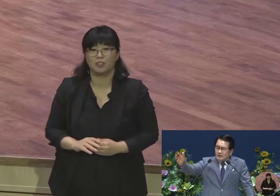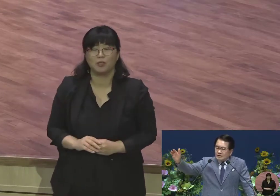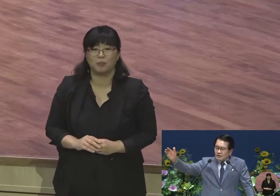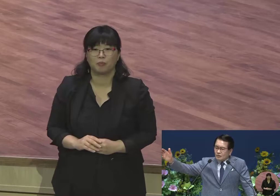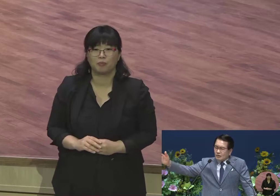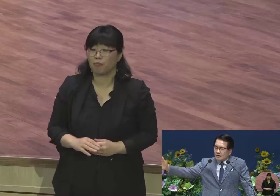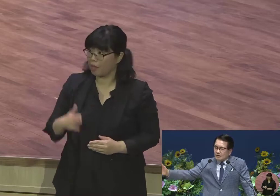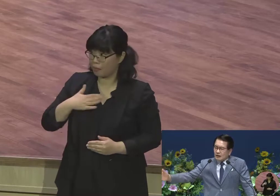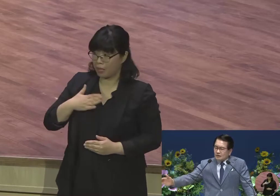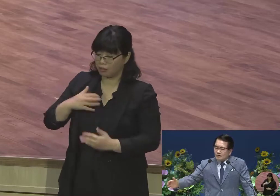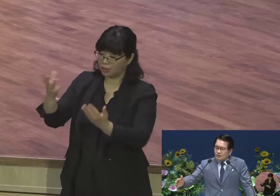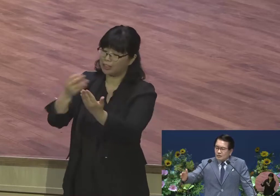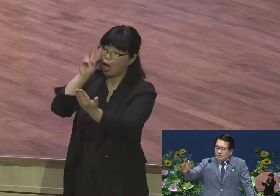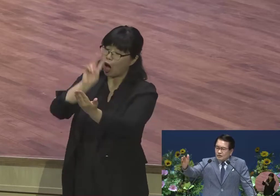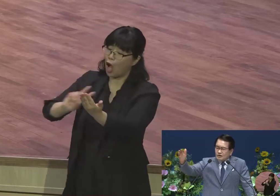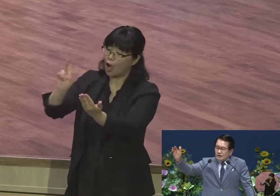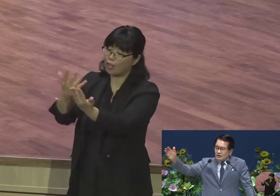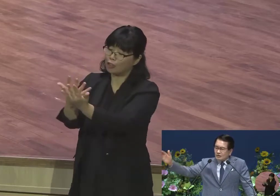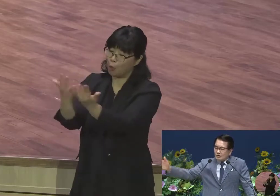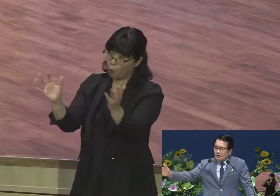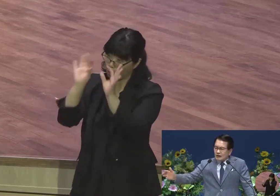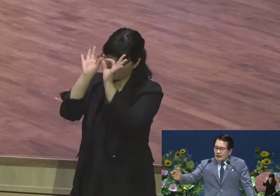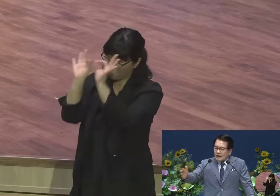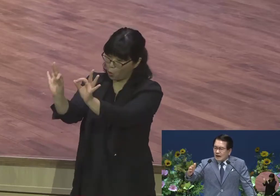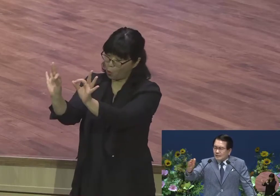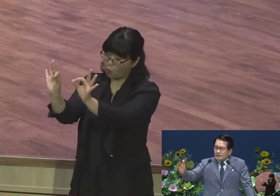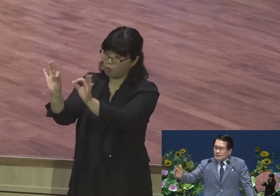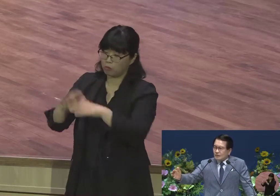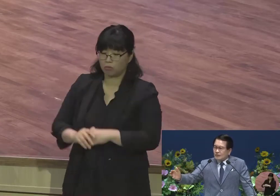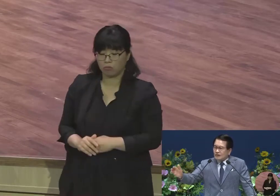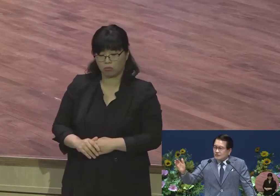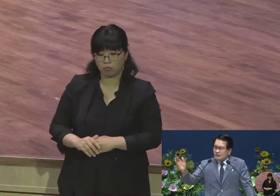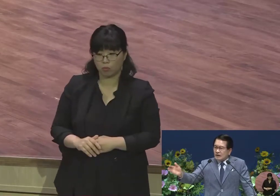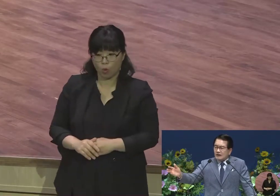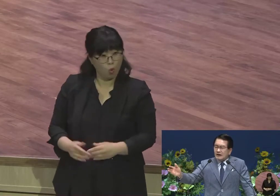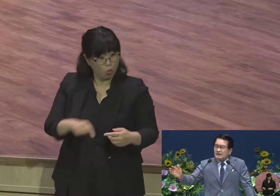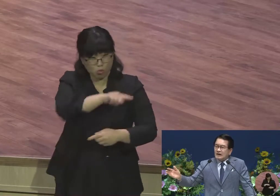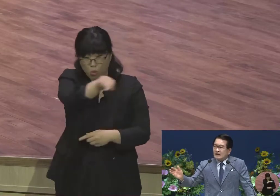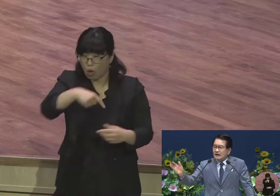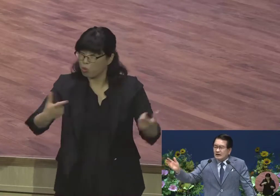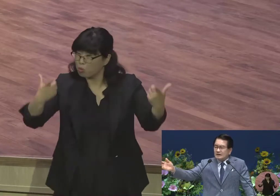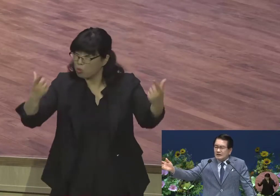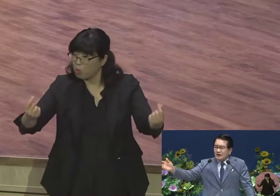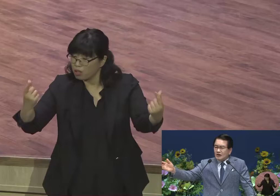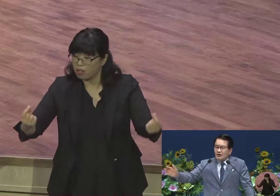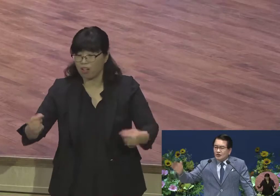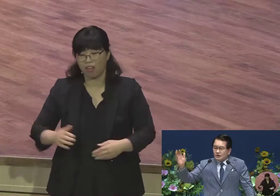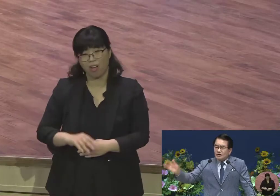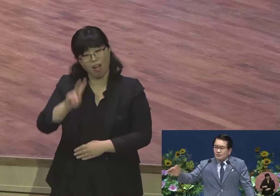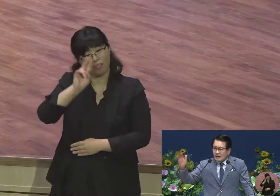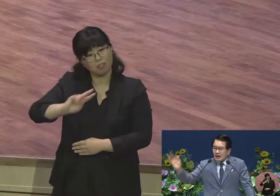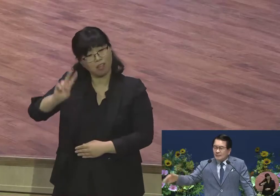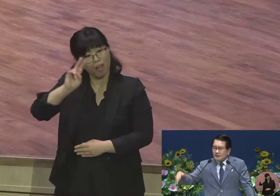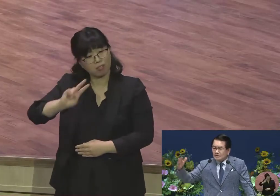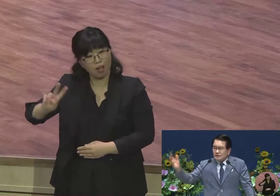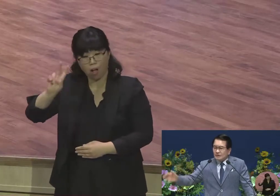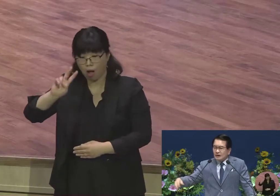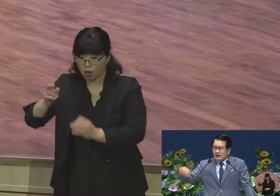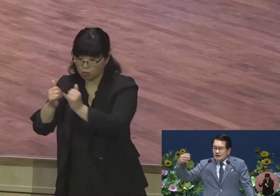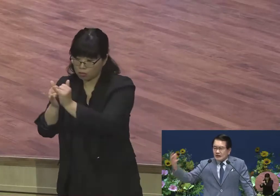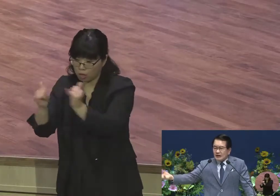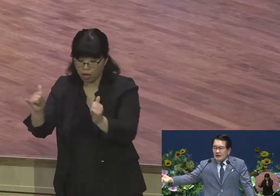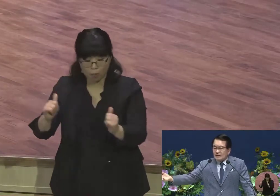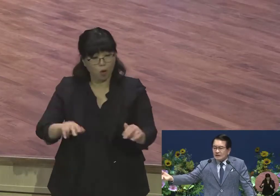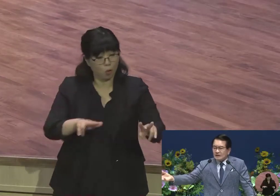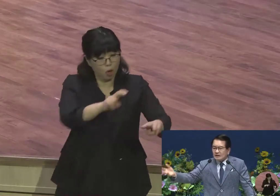바쁜 일정을 똑같은 가정주부로서 직장인으로서 일을 다 하면서도요 이 심리학이나 내가 찬양해야지 연습하면서